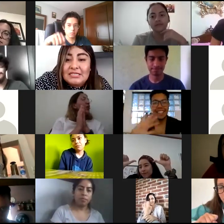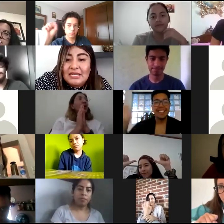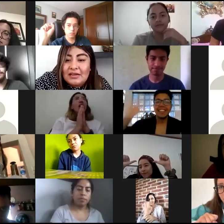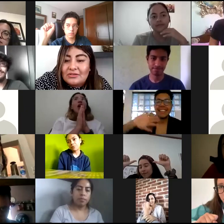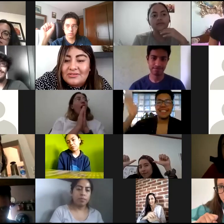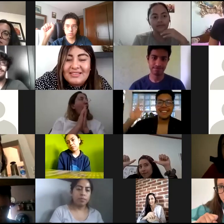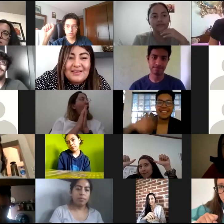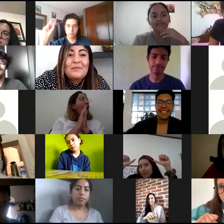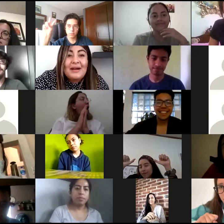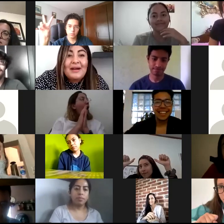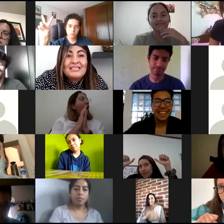nosotros. Bye, chicos.